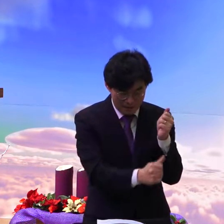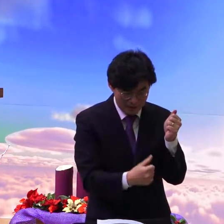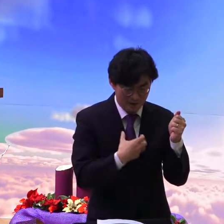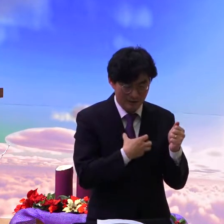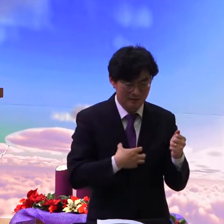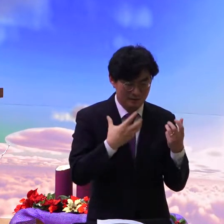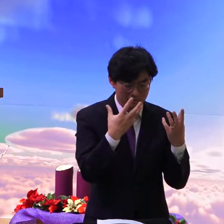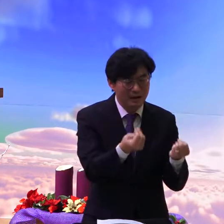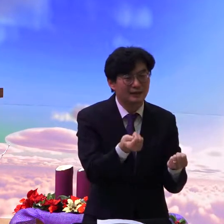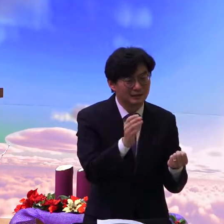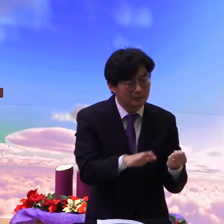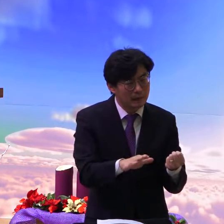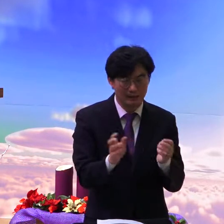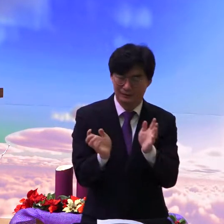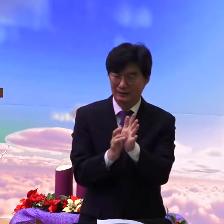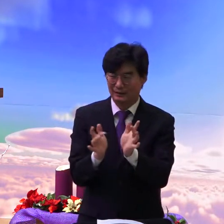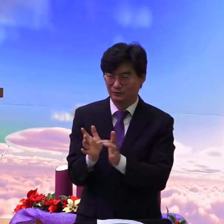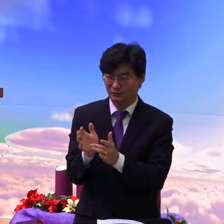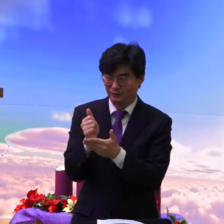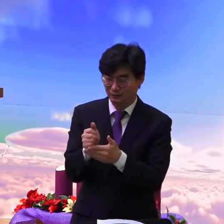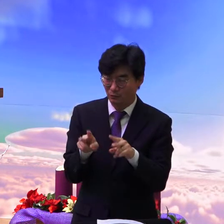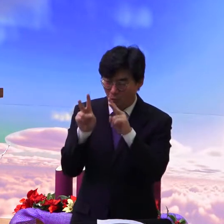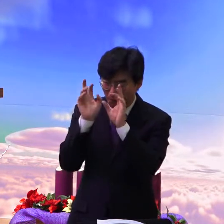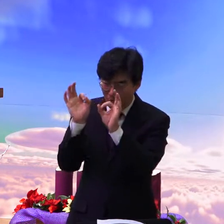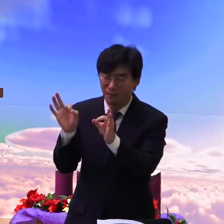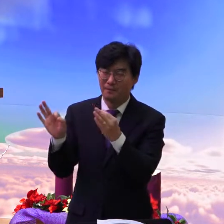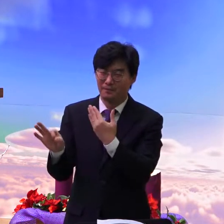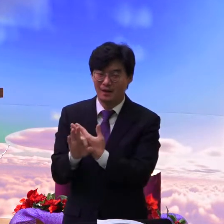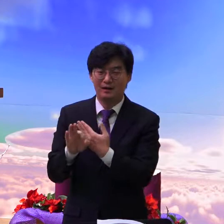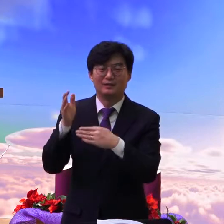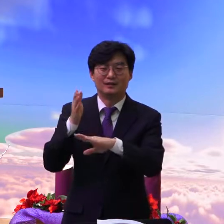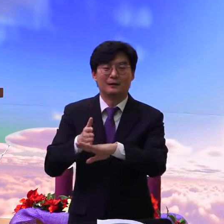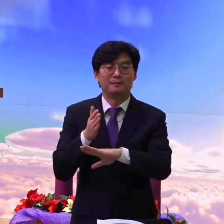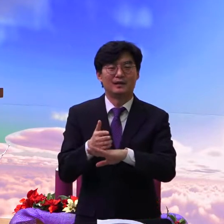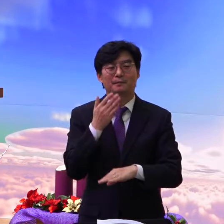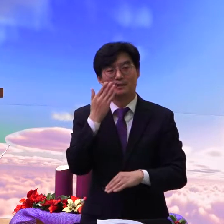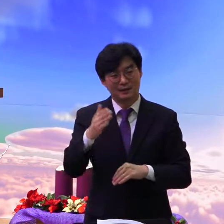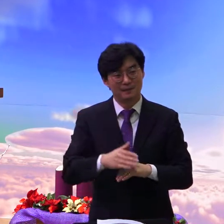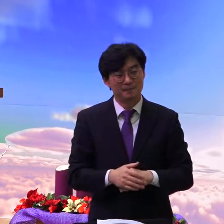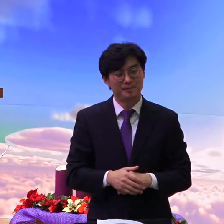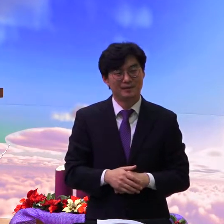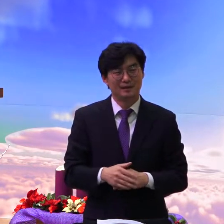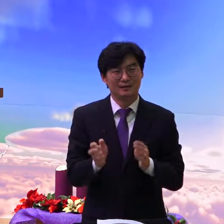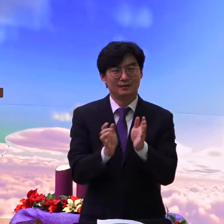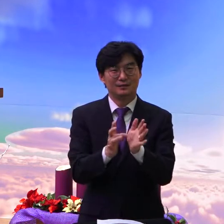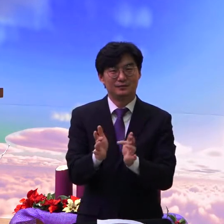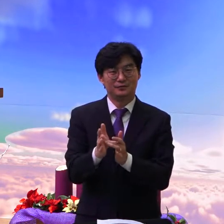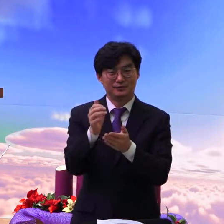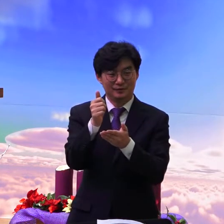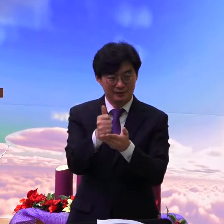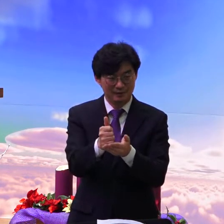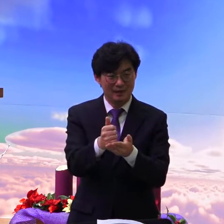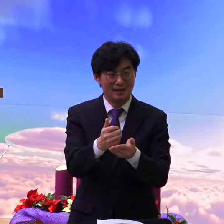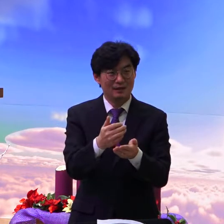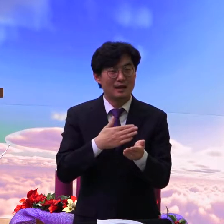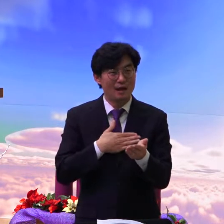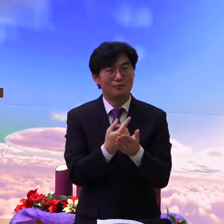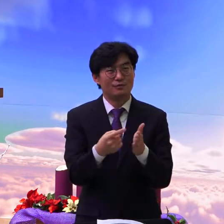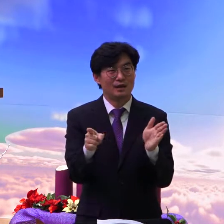바라보면 감사할 수 있습니다. 내가 죽고 예수님이 나를 위해서 죽어주신 그 십자가에